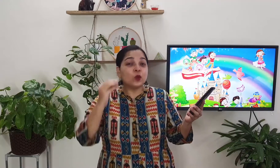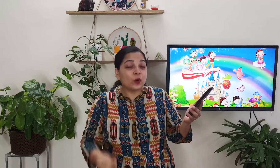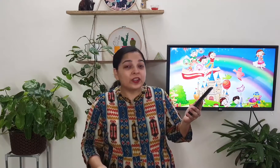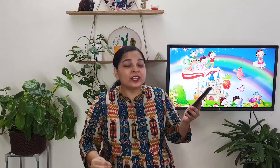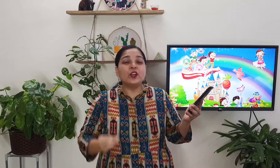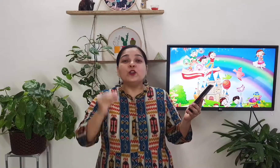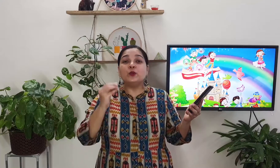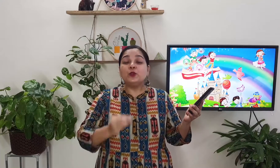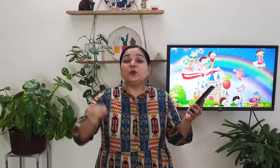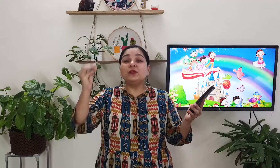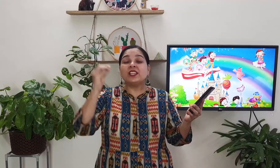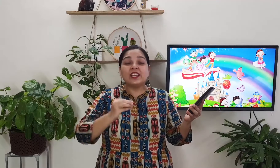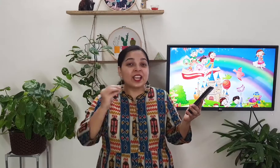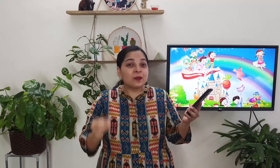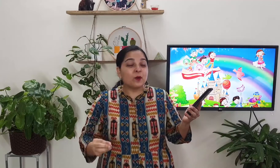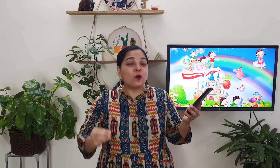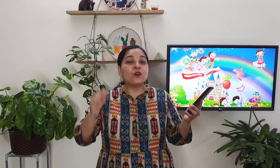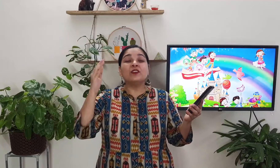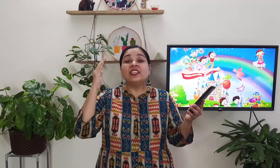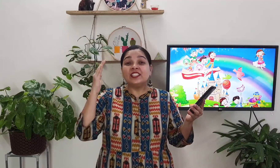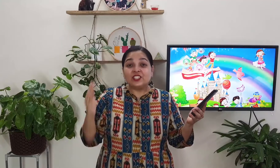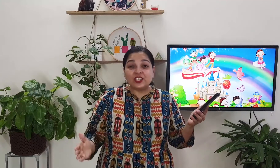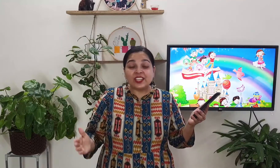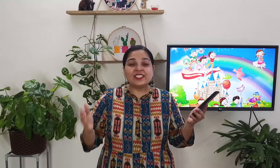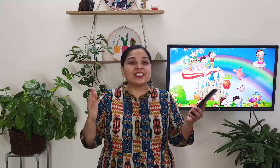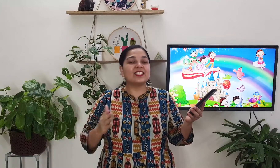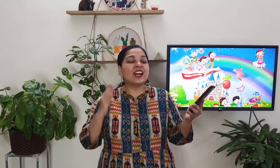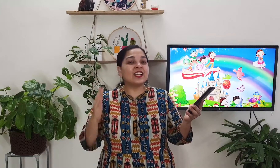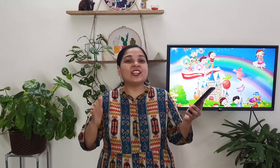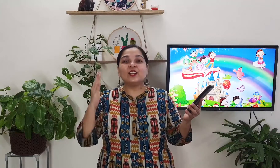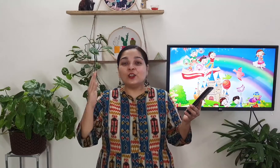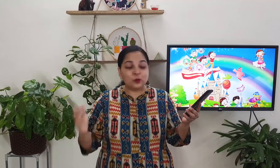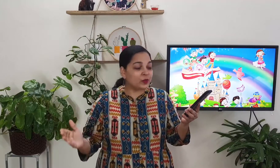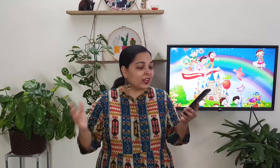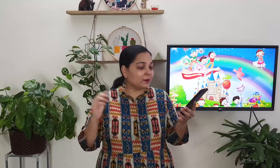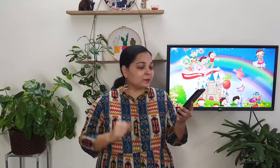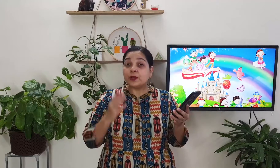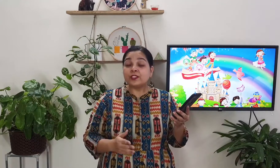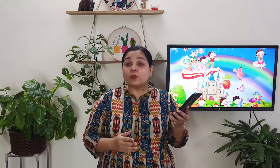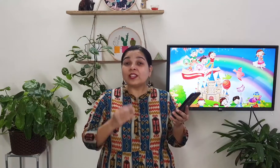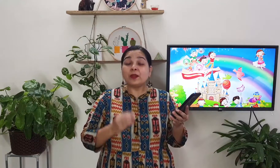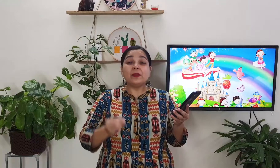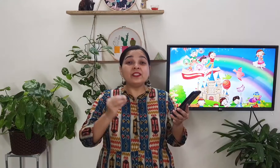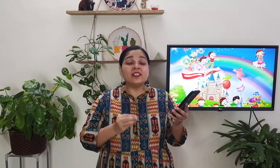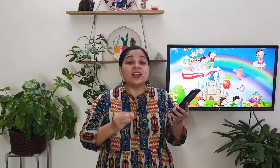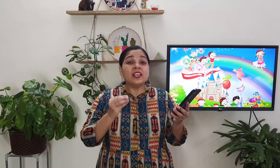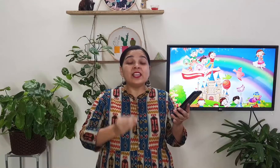விரும்பும் எதையும் எந்த நேரத்திலும் கேட்கலாம். ஹல்லேலூயா. அது என்னவென்றால், தேவன் நமக்காகவும்